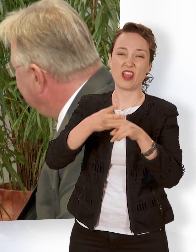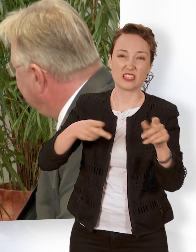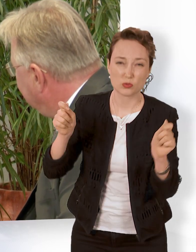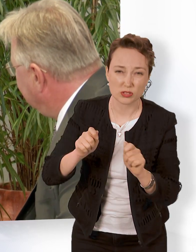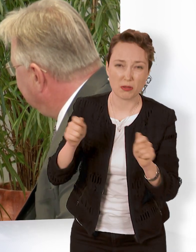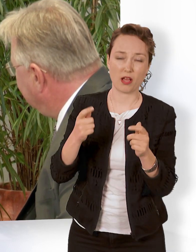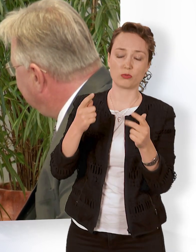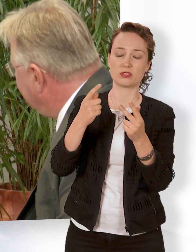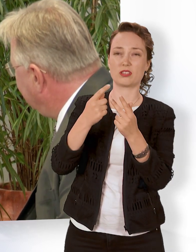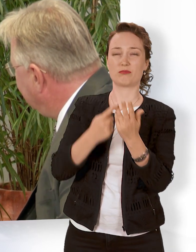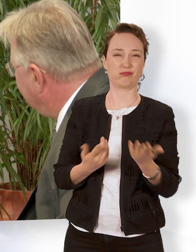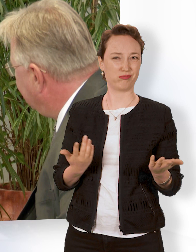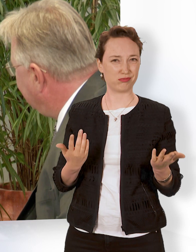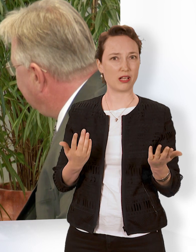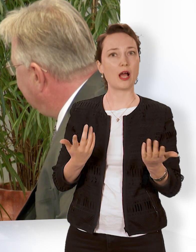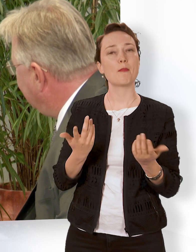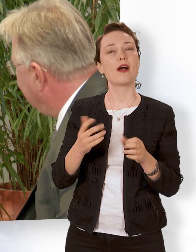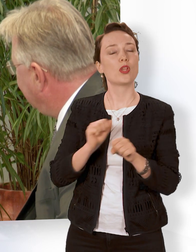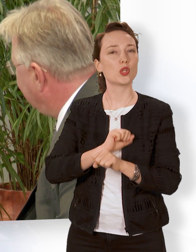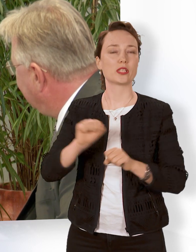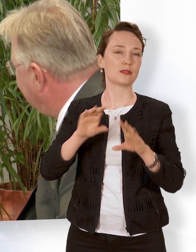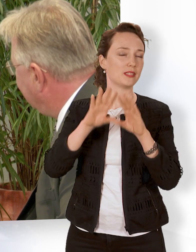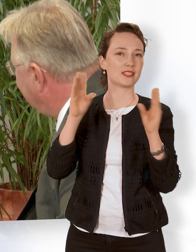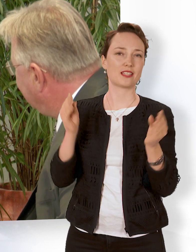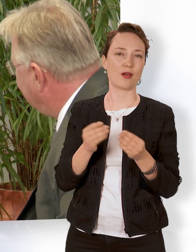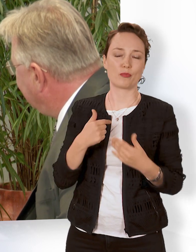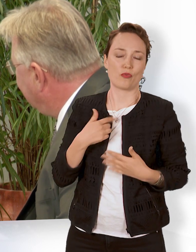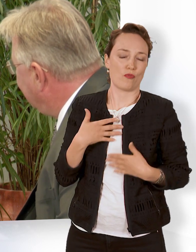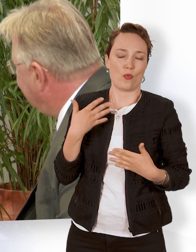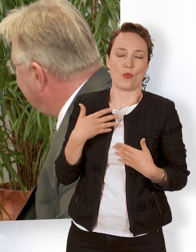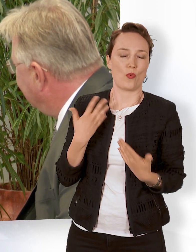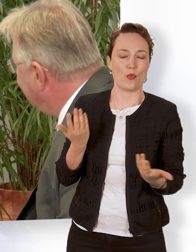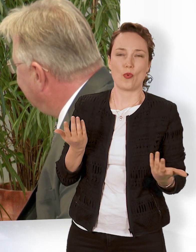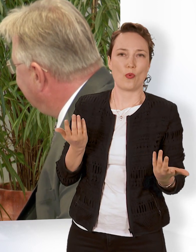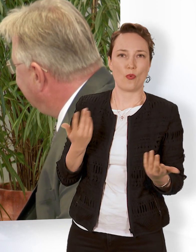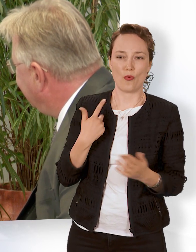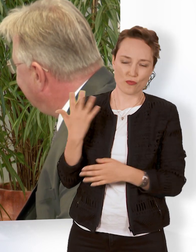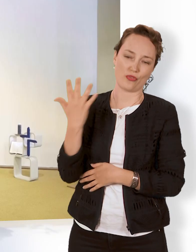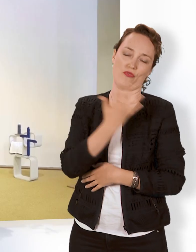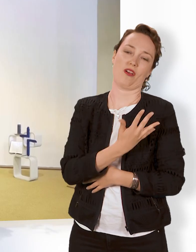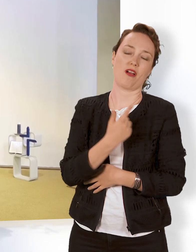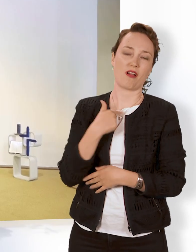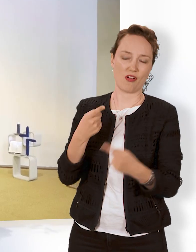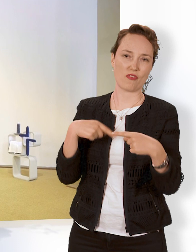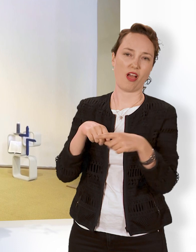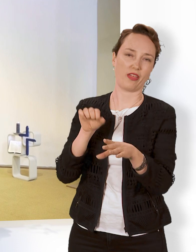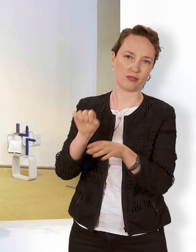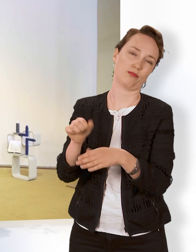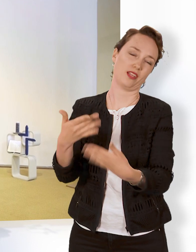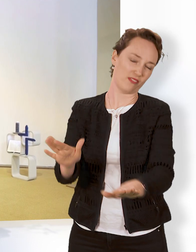Und aber trotz allem bin ich natürlich wahnsinnig froh, dass ich 5 Jahre bei dem Verein gespielt